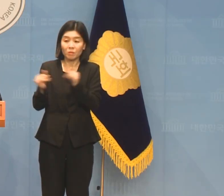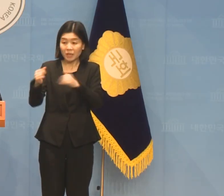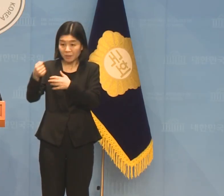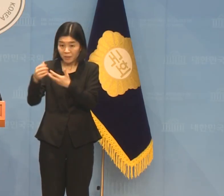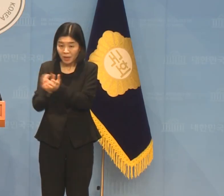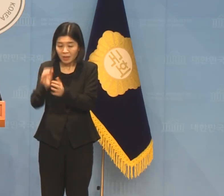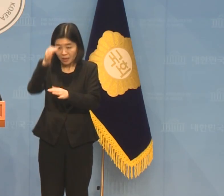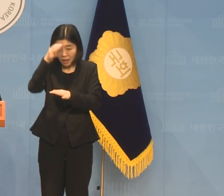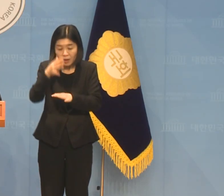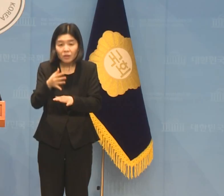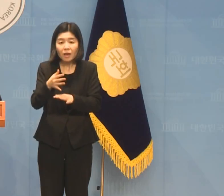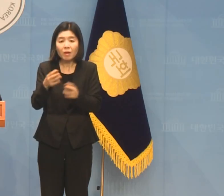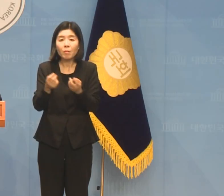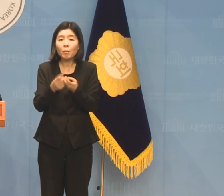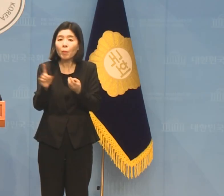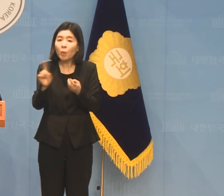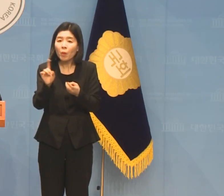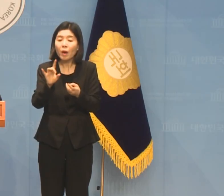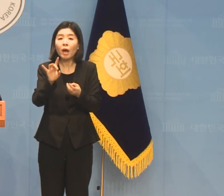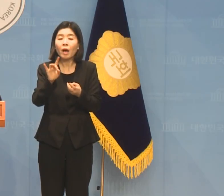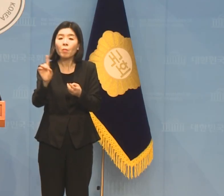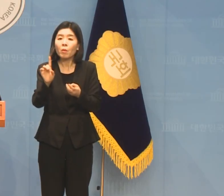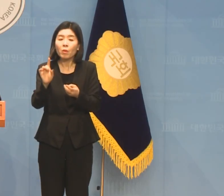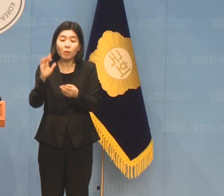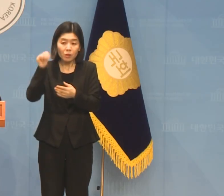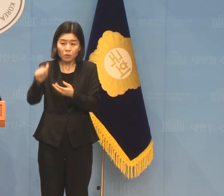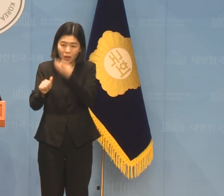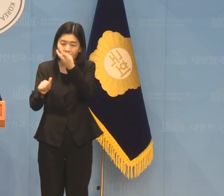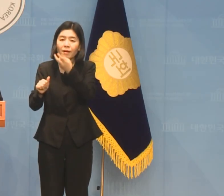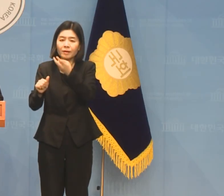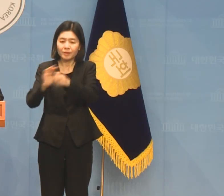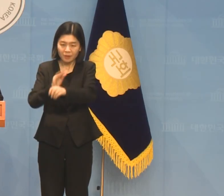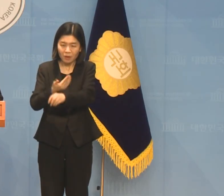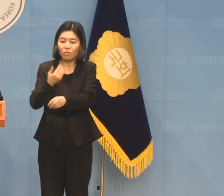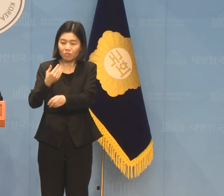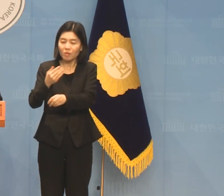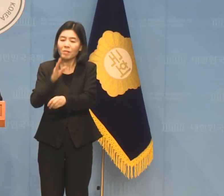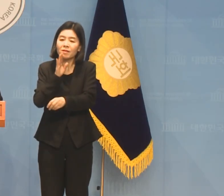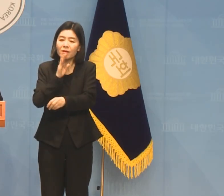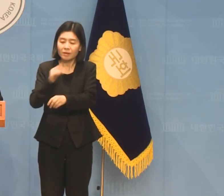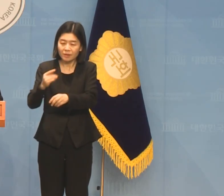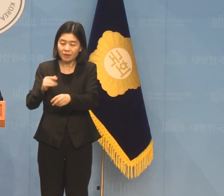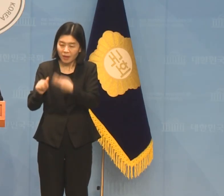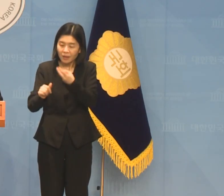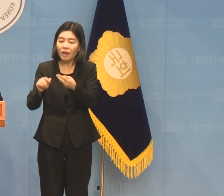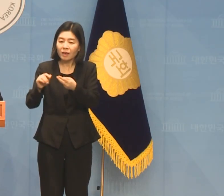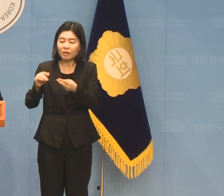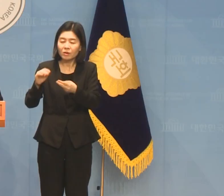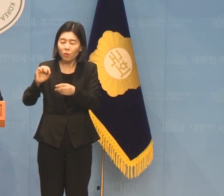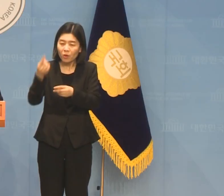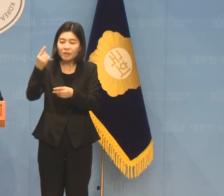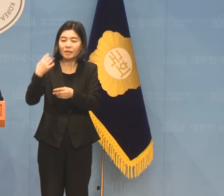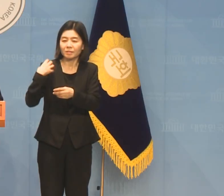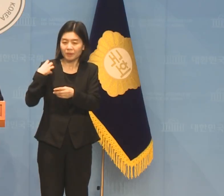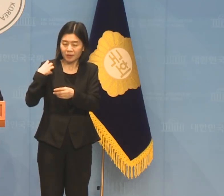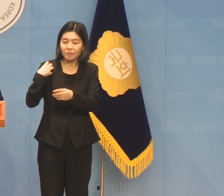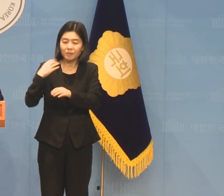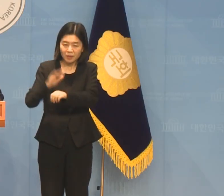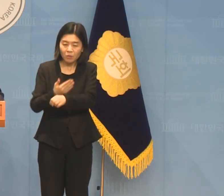수 있는 유일한 길은 탄핵에 대한 책임을 지고 후보를 내지 않는 것뿐입니다.